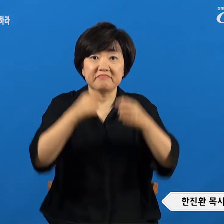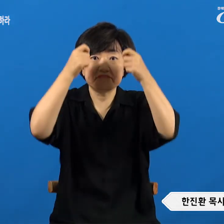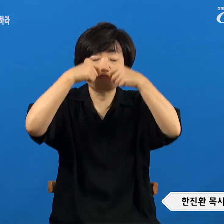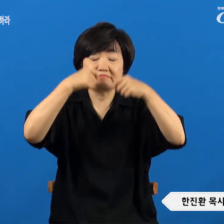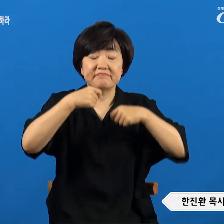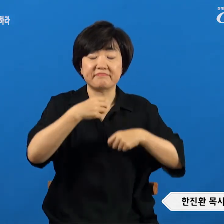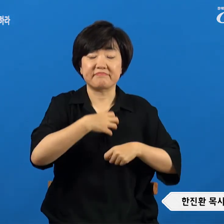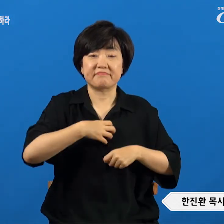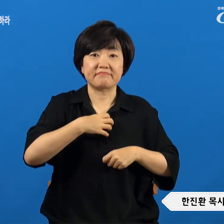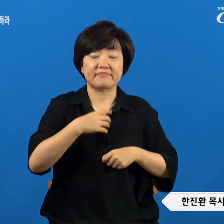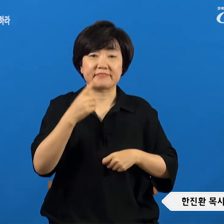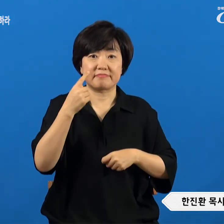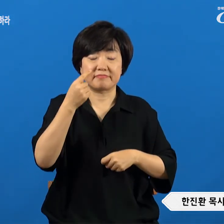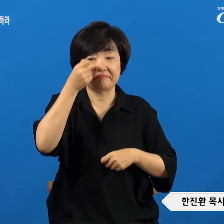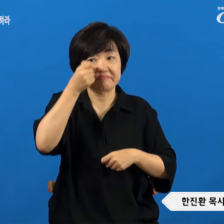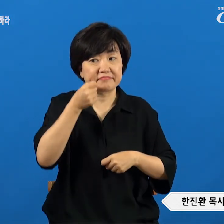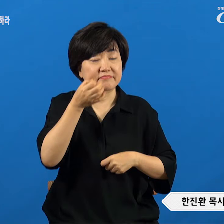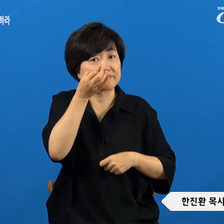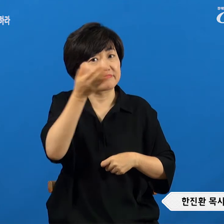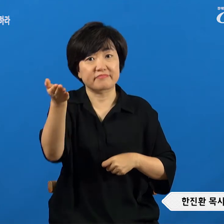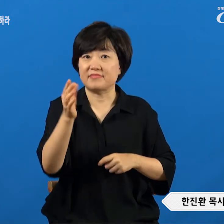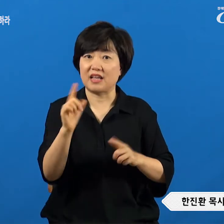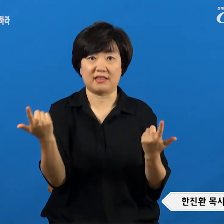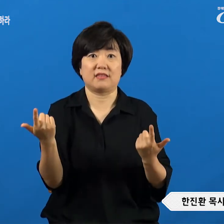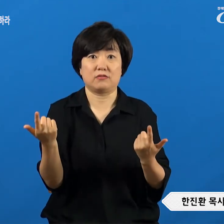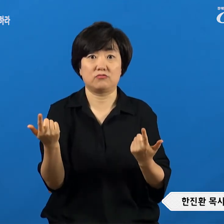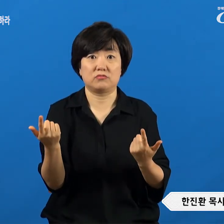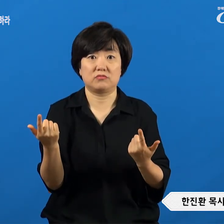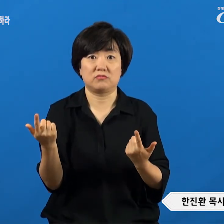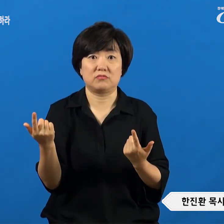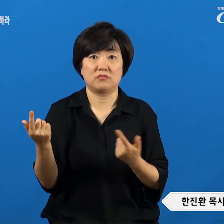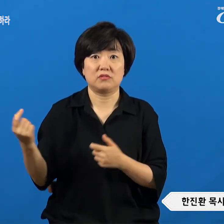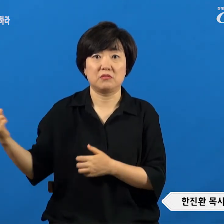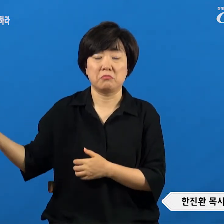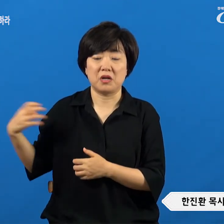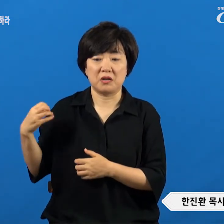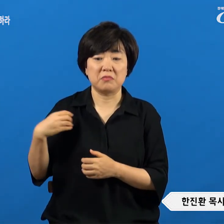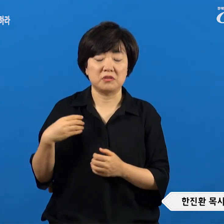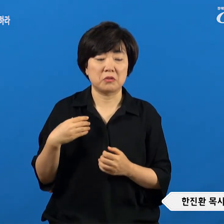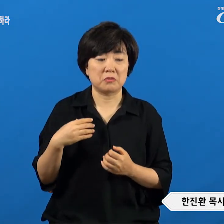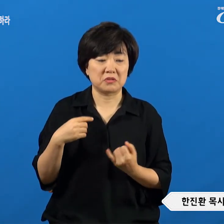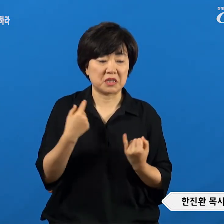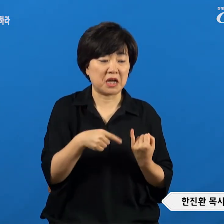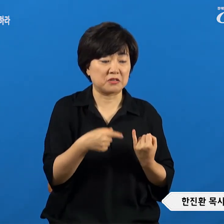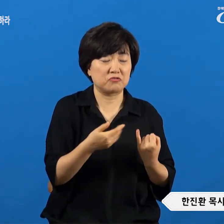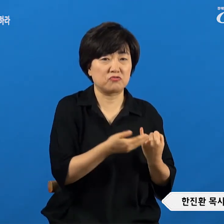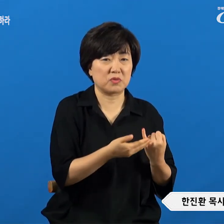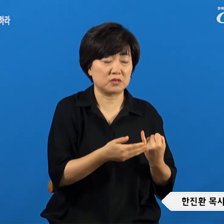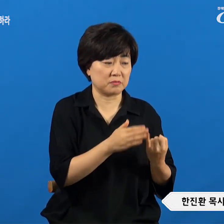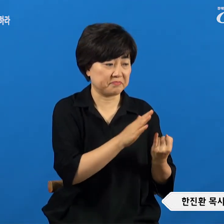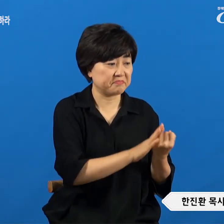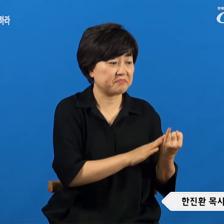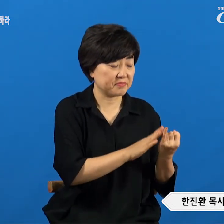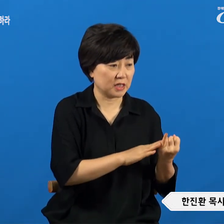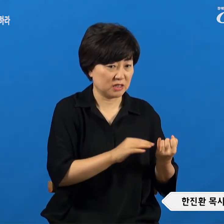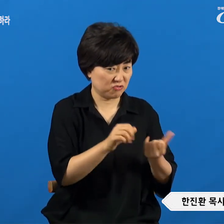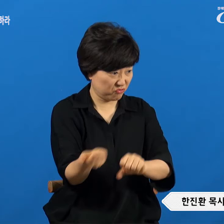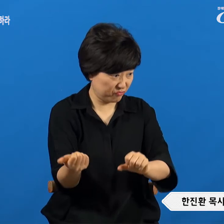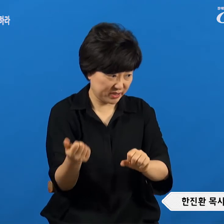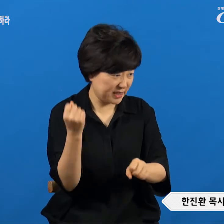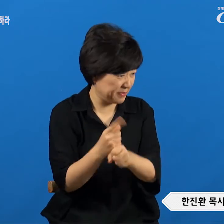슬픈 내색을 하지 않았다고 하면서 자기를 이 타이르듯이 가르치듯이 하면서 권면을 하더라는